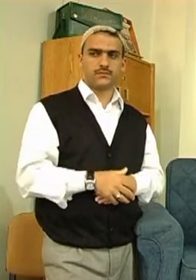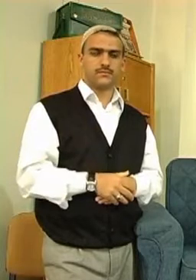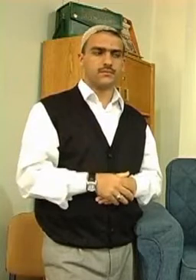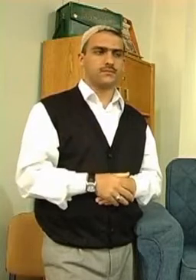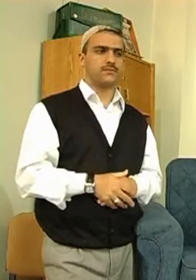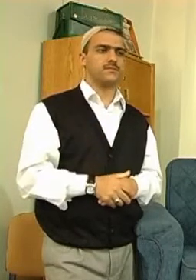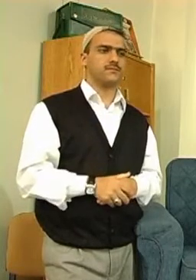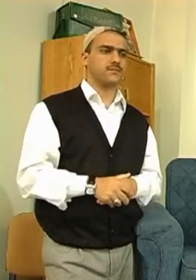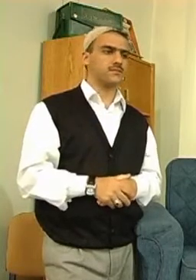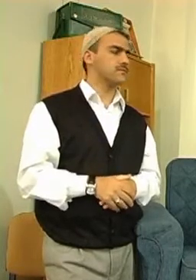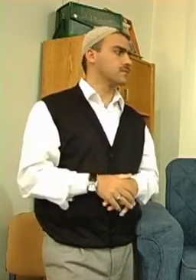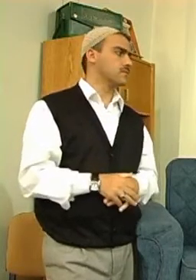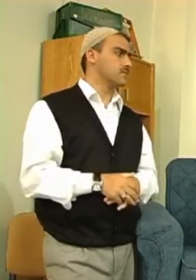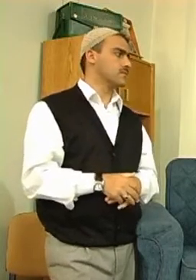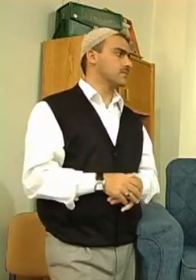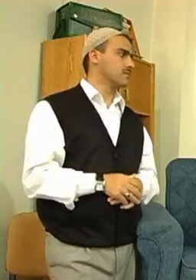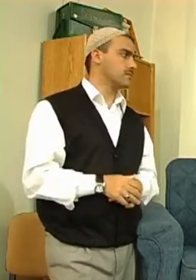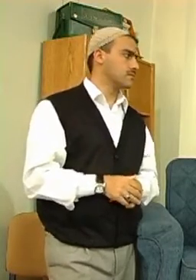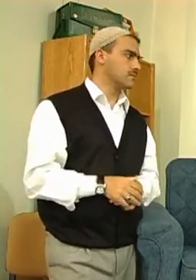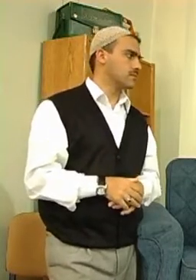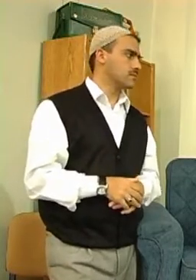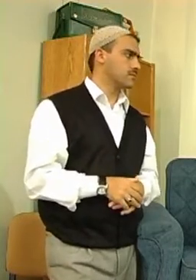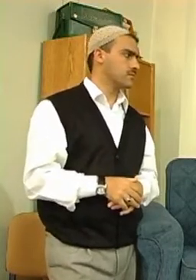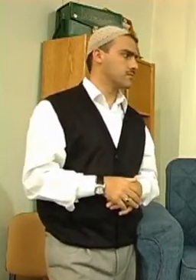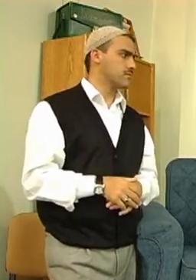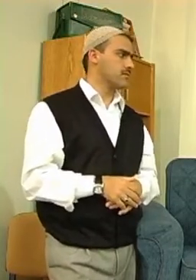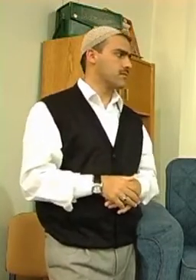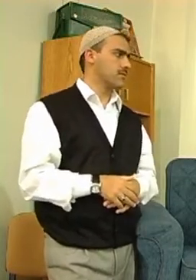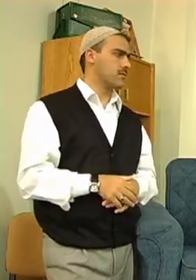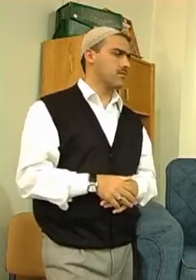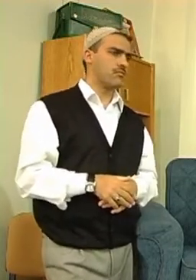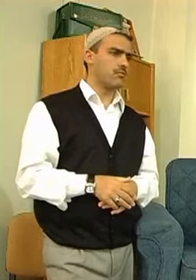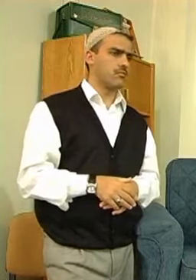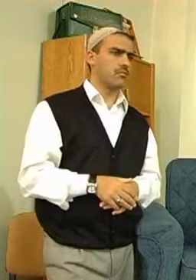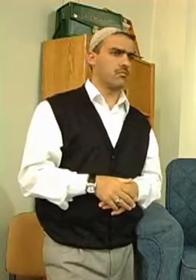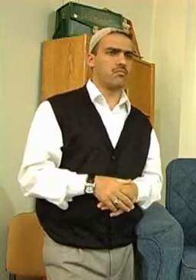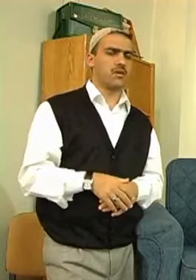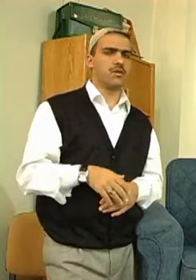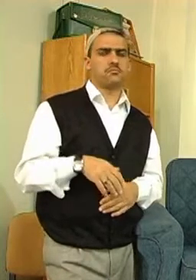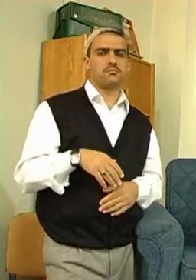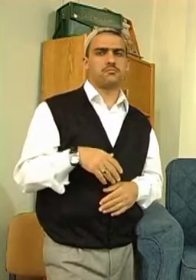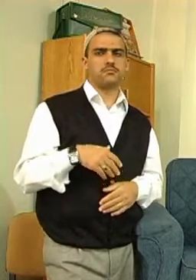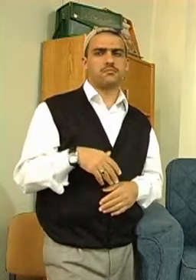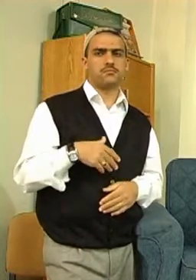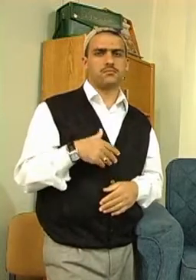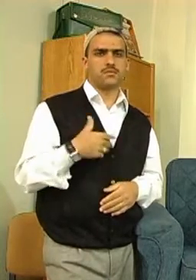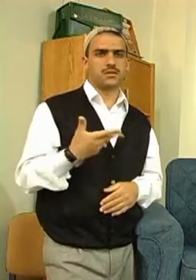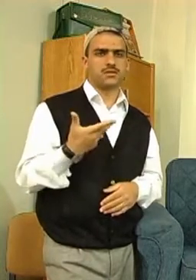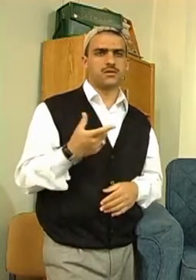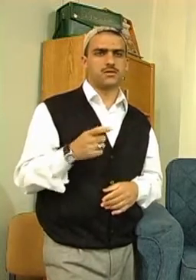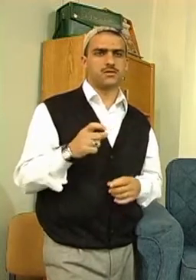Mesela diyorsunuz ki mesela Selimiye Sinan'ın eseridir. Değil mi?